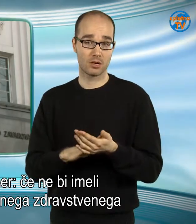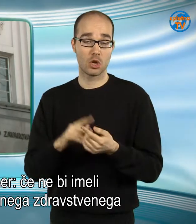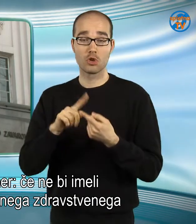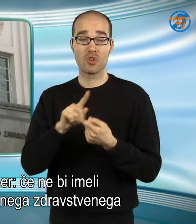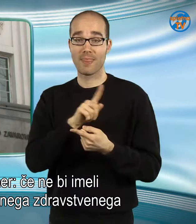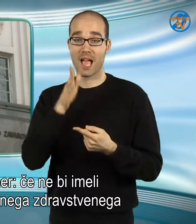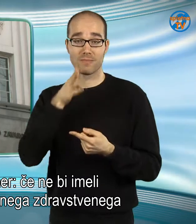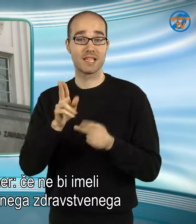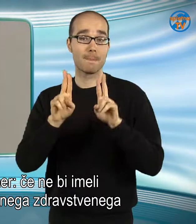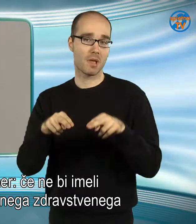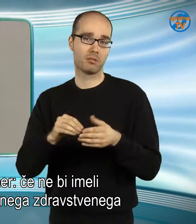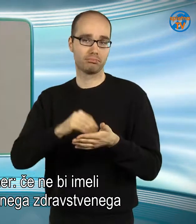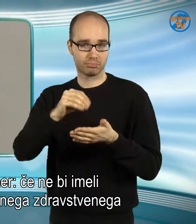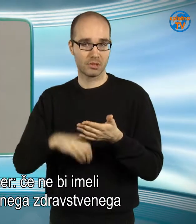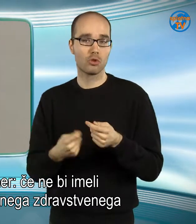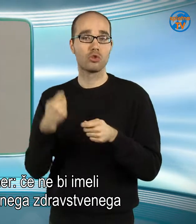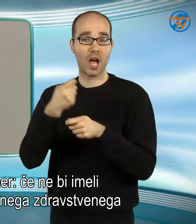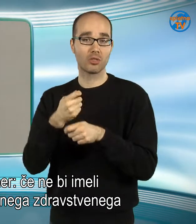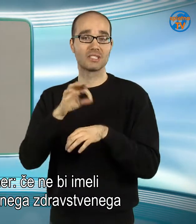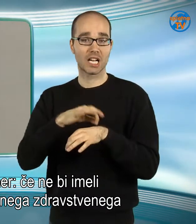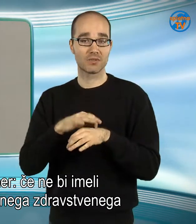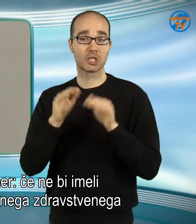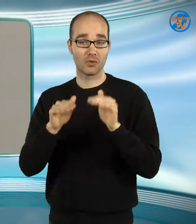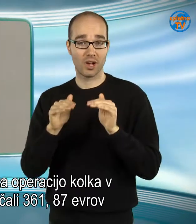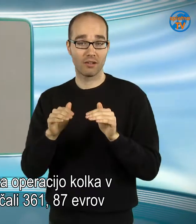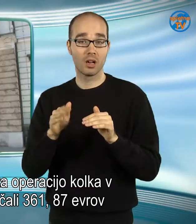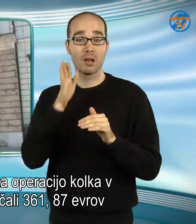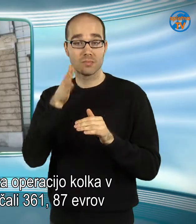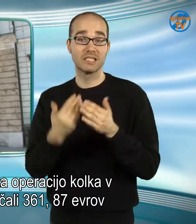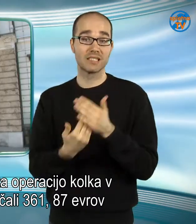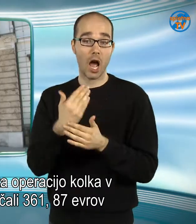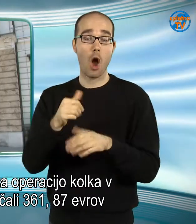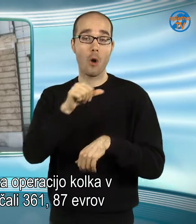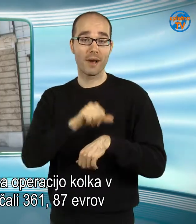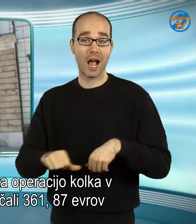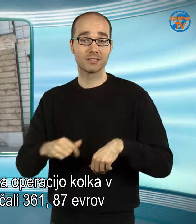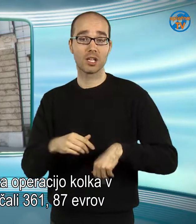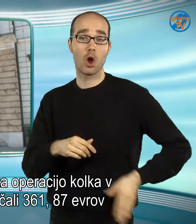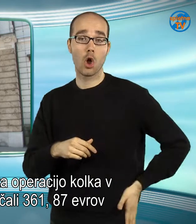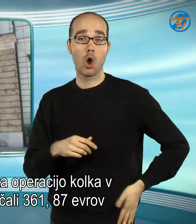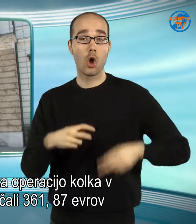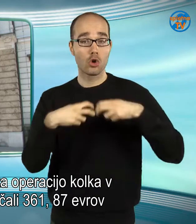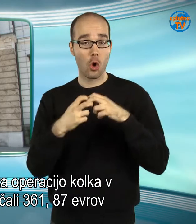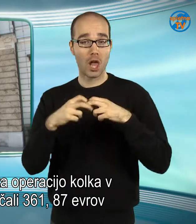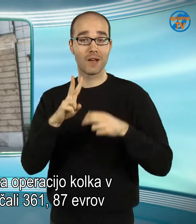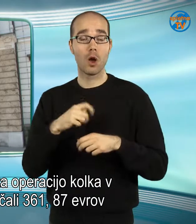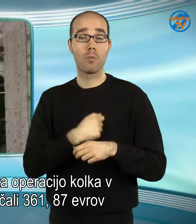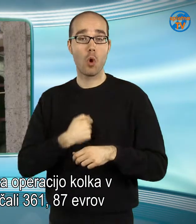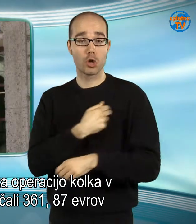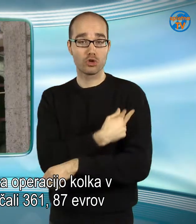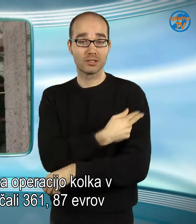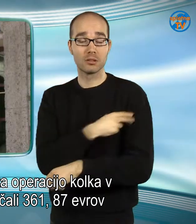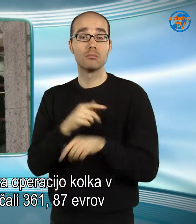Omenimo primer. Če ne bi imeli sklenjenega dodatnega zdravstvenega zavarovanja, bi za operacijo kolka v